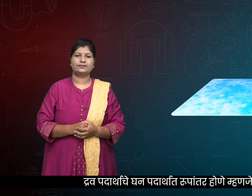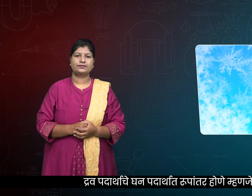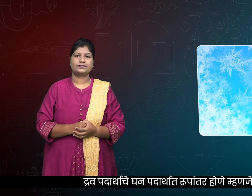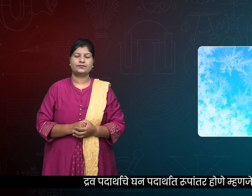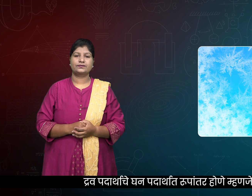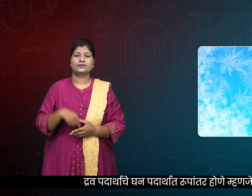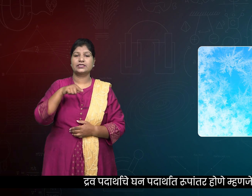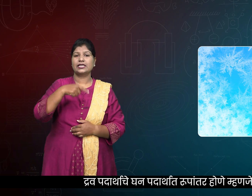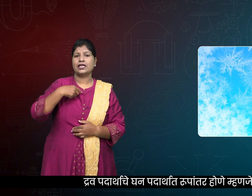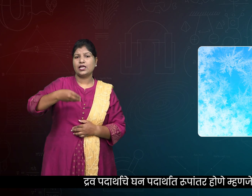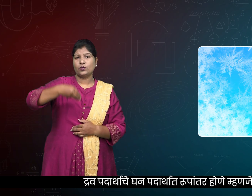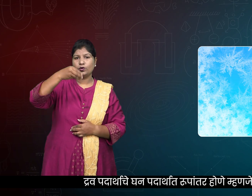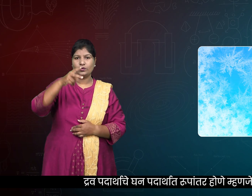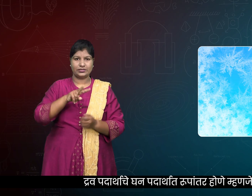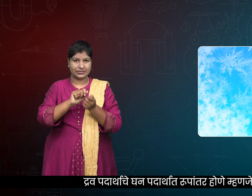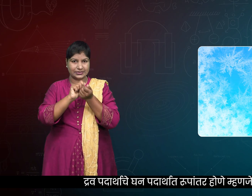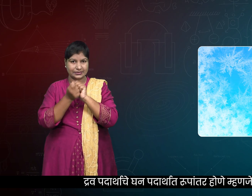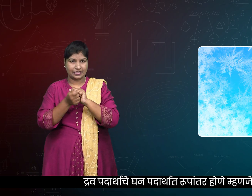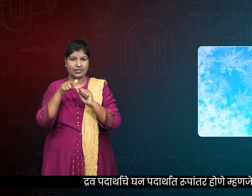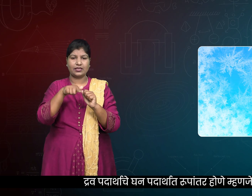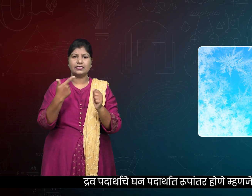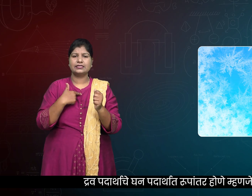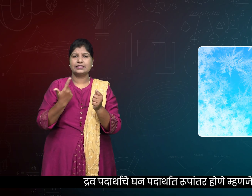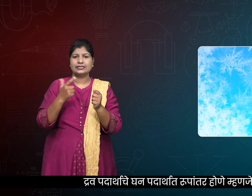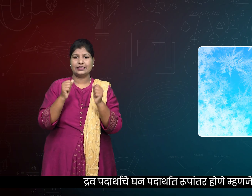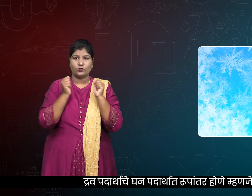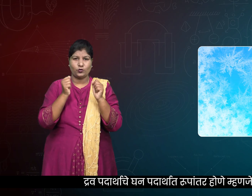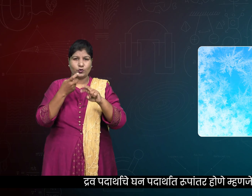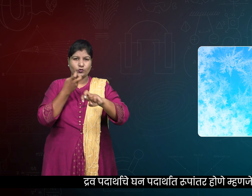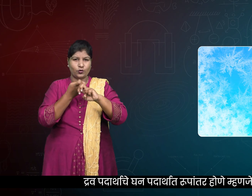द्रव पदार्थांचे घन पदार्थात रूपांतरण होणे म्हणजे गोठणे.